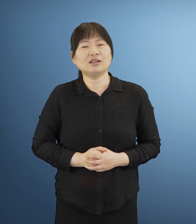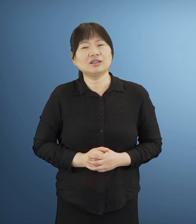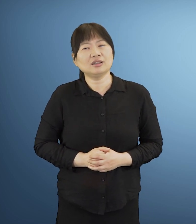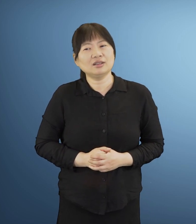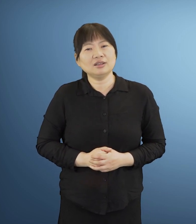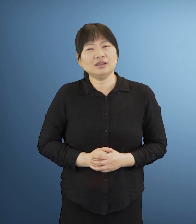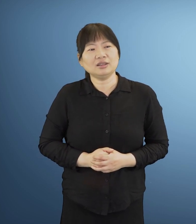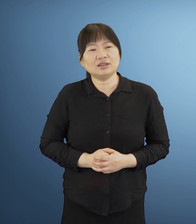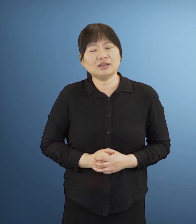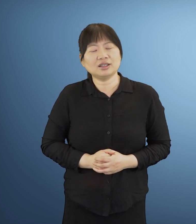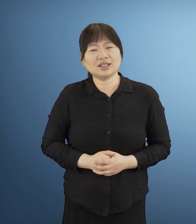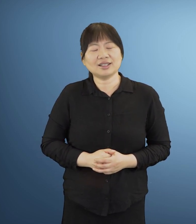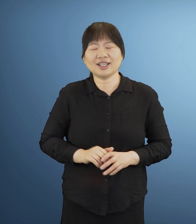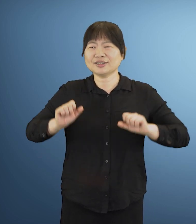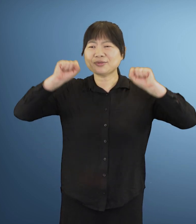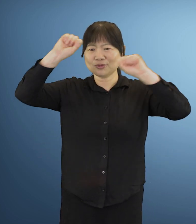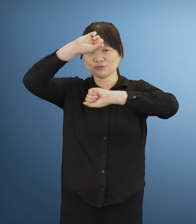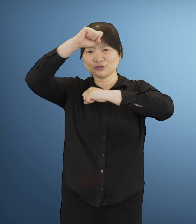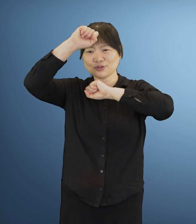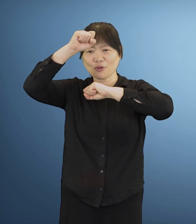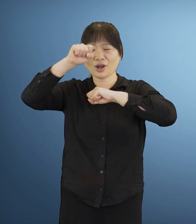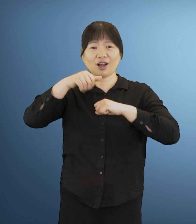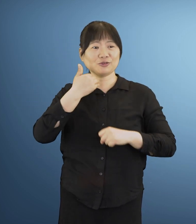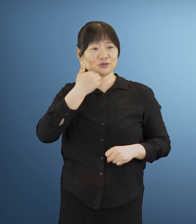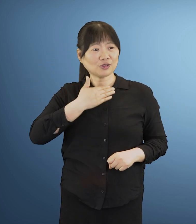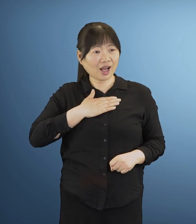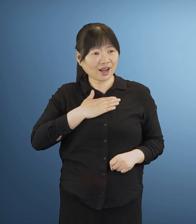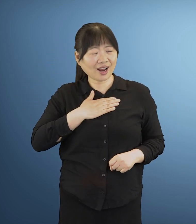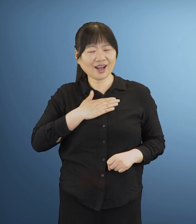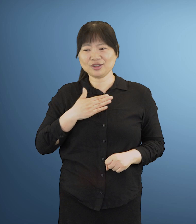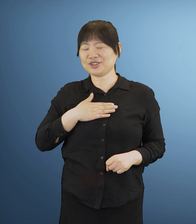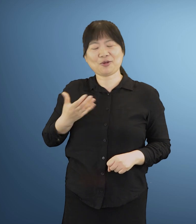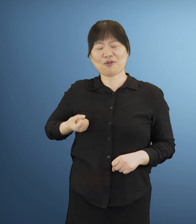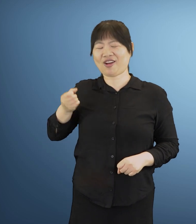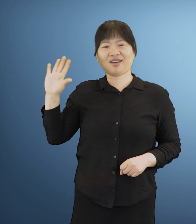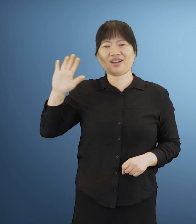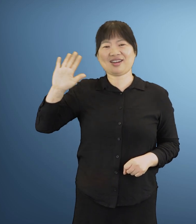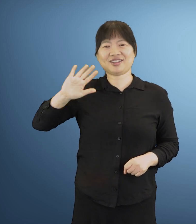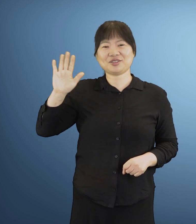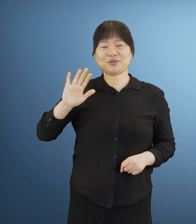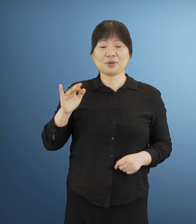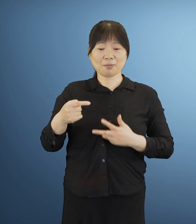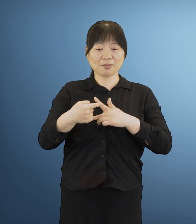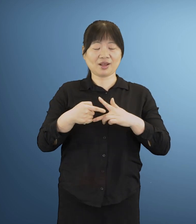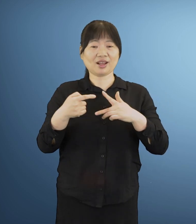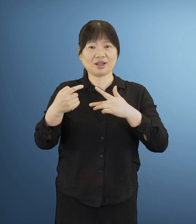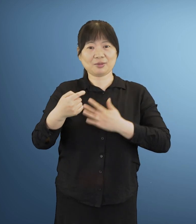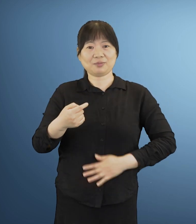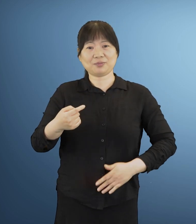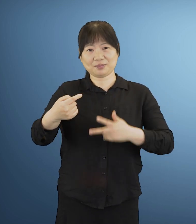이 운동화가 누구 운동화인지 제 건 아니에요. 맞추는 분은